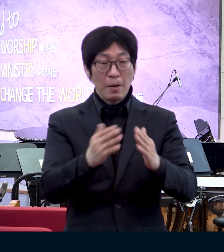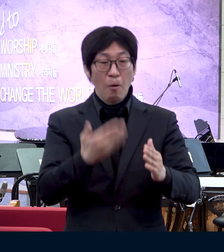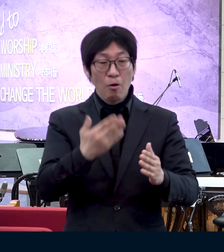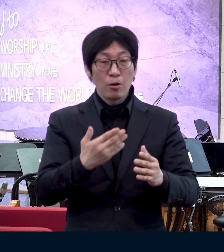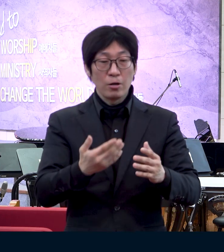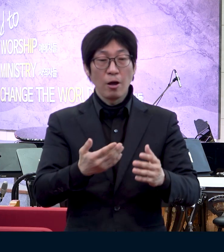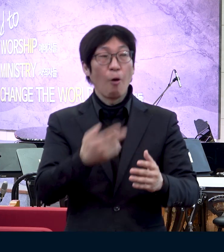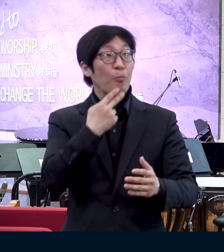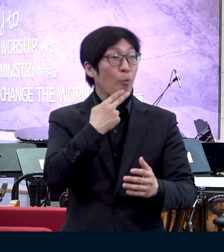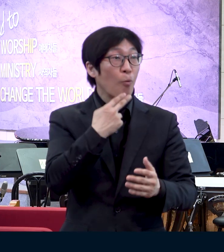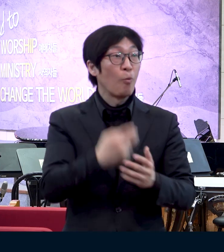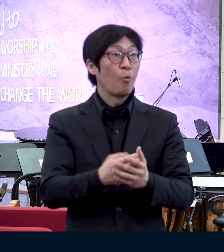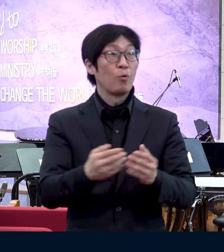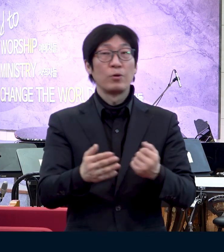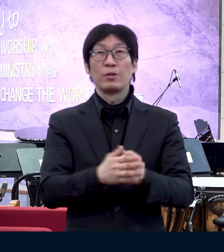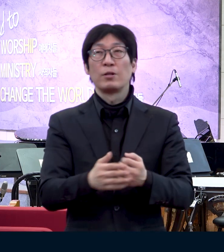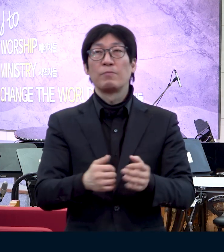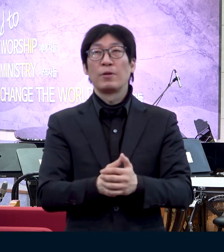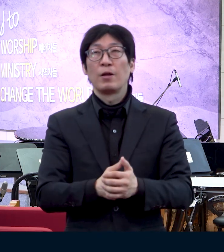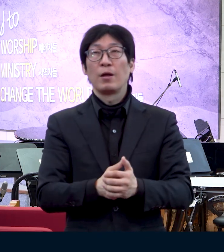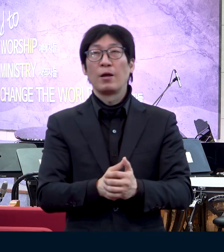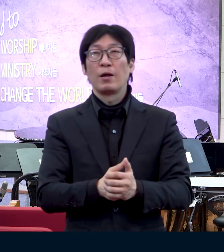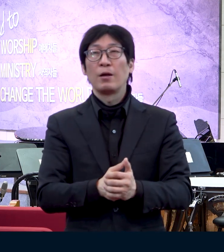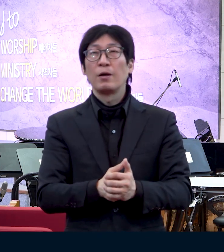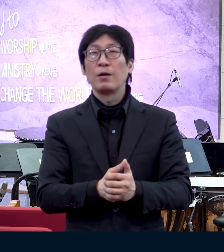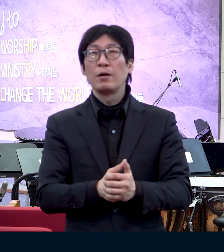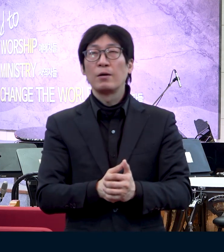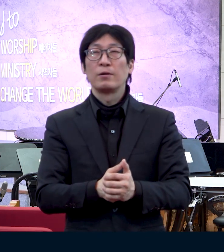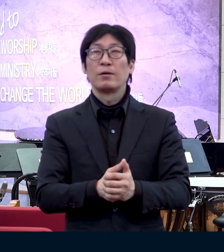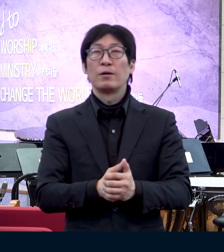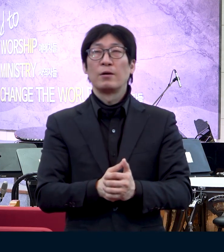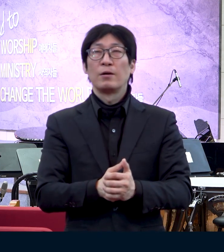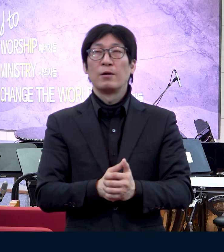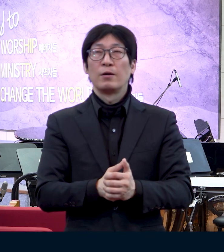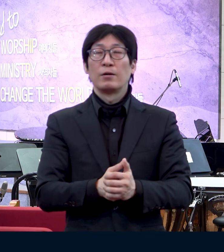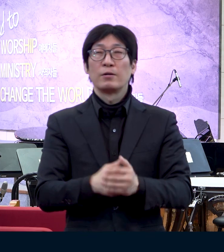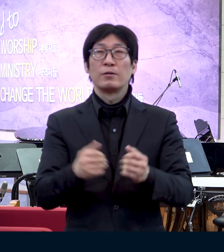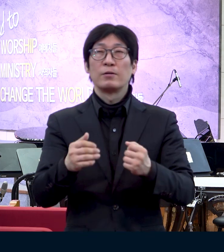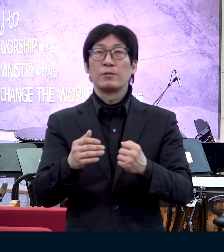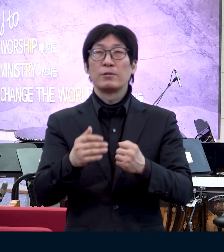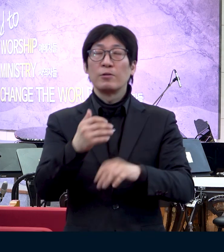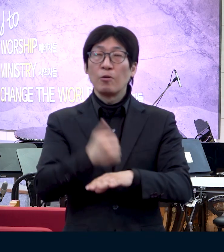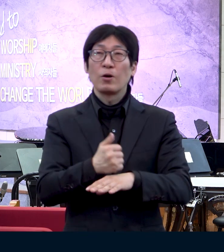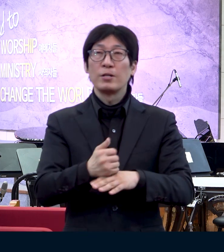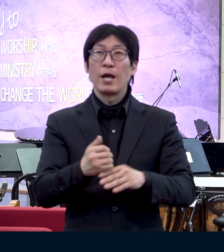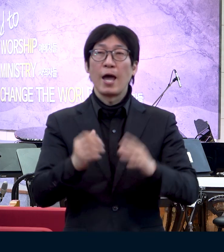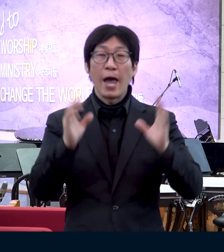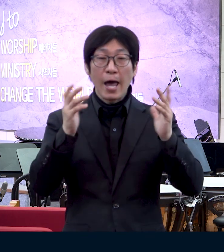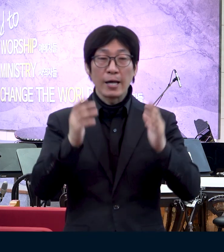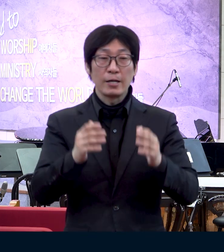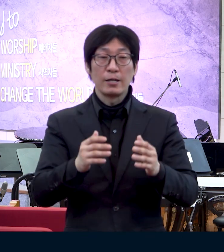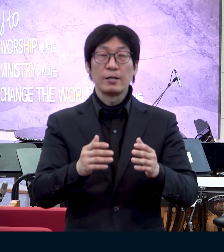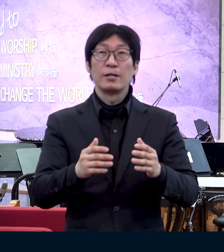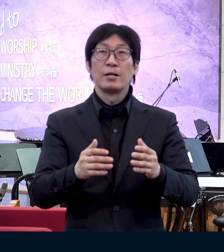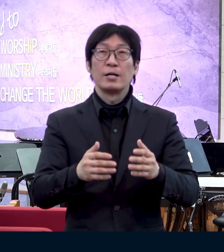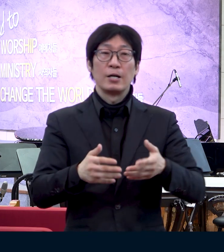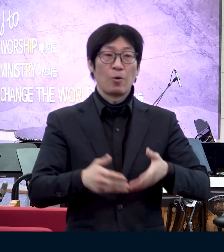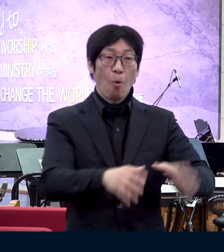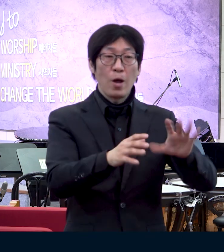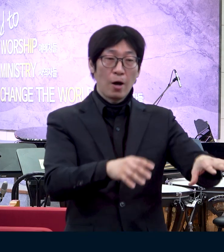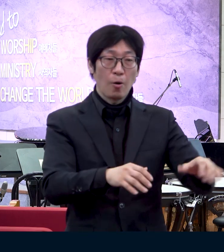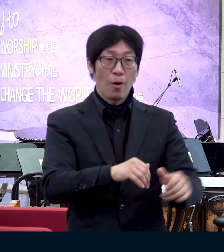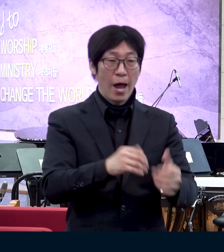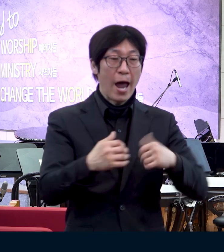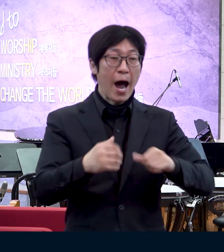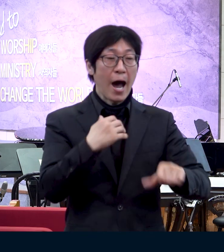없으니까 어쩔 수 없이 그 부모가 걔를 갖다가 저 델라웨어 시골로 보내버린 일이 있는 거예요. 우리 집에